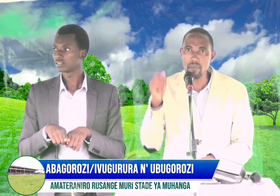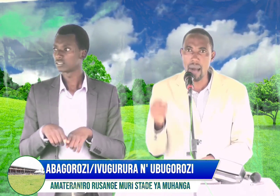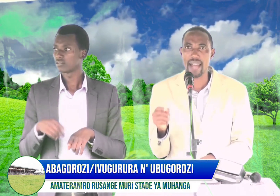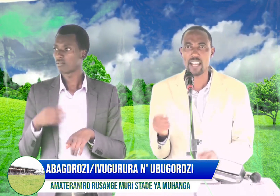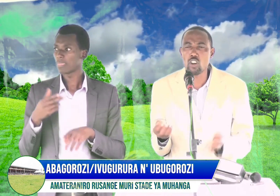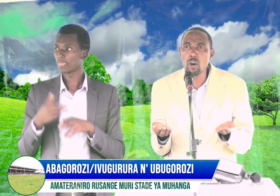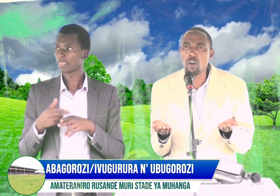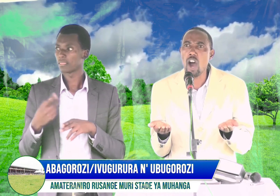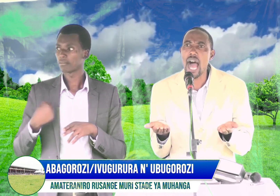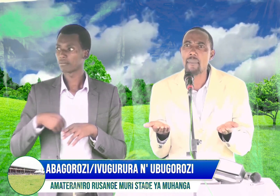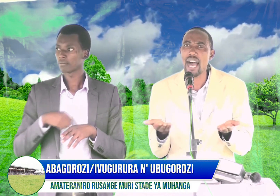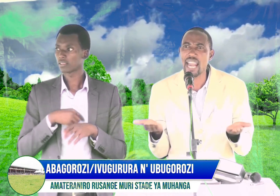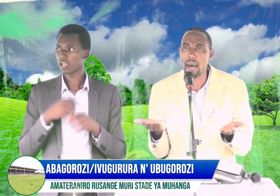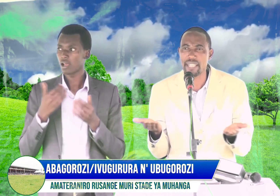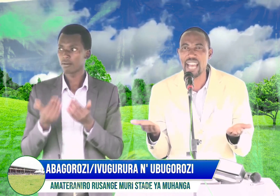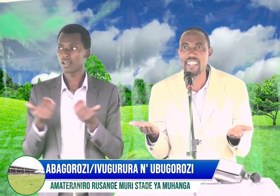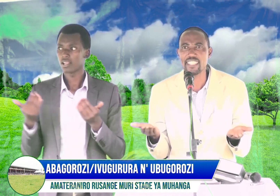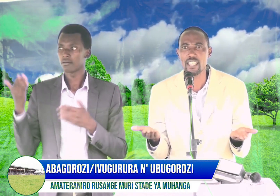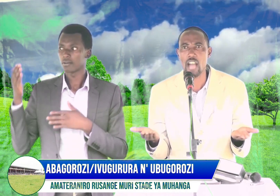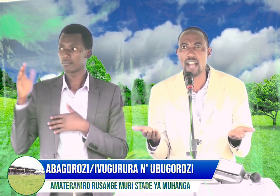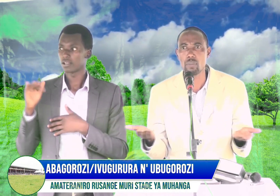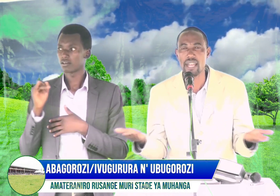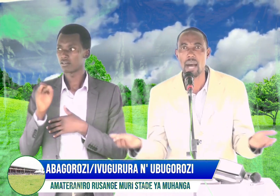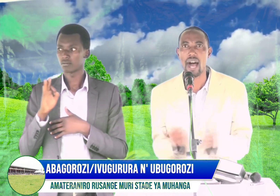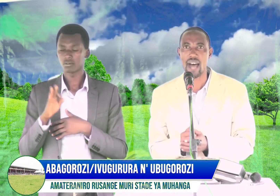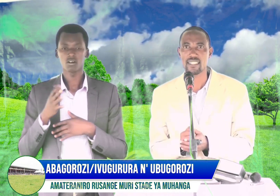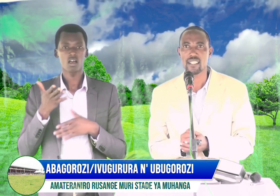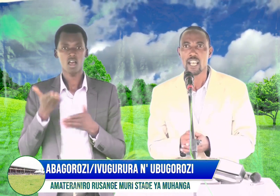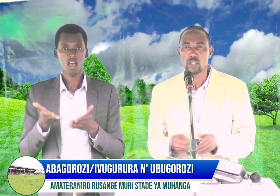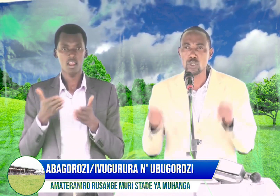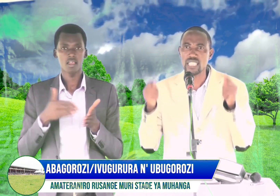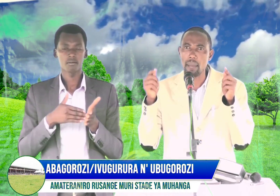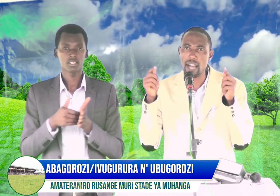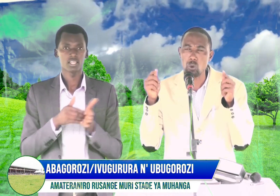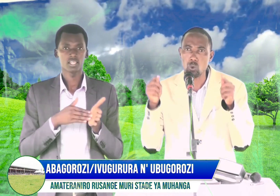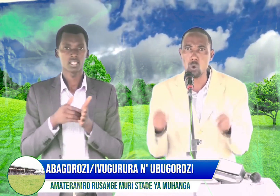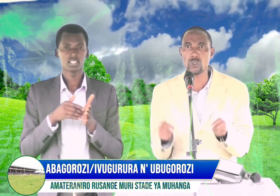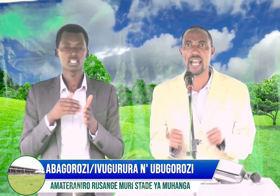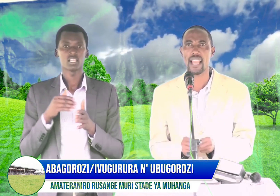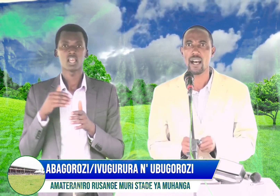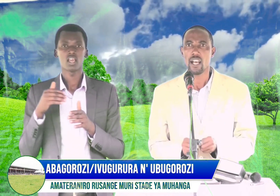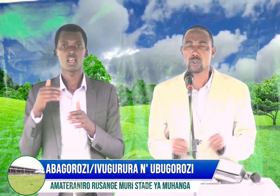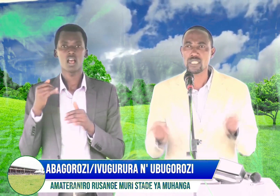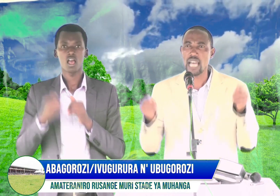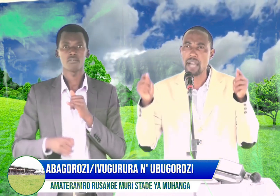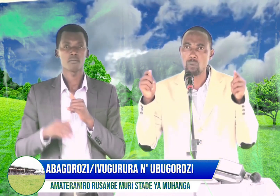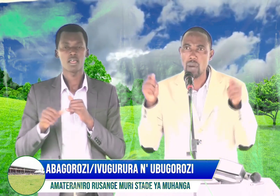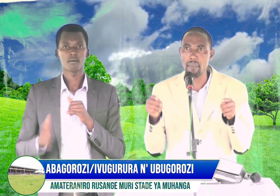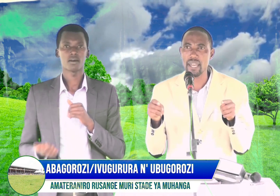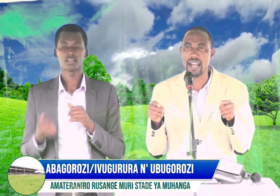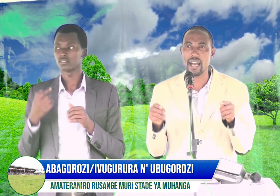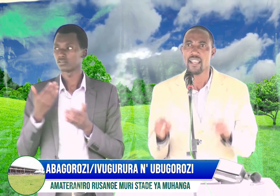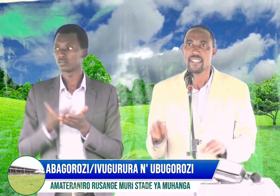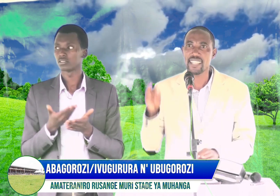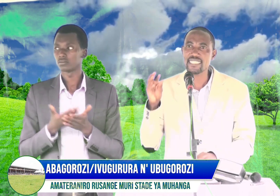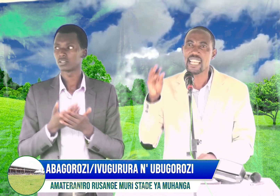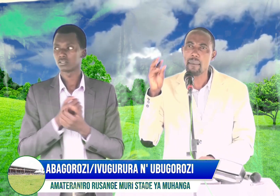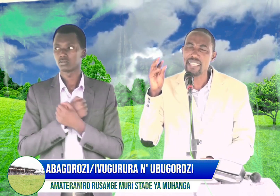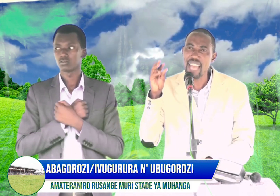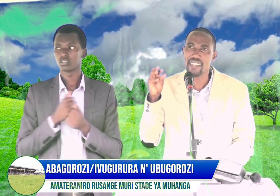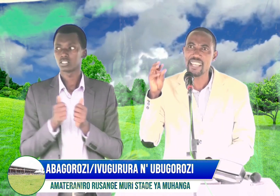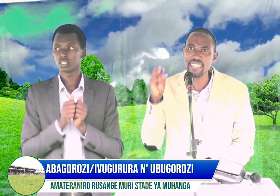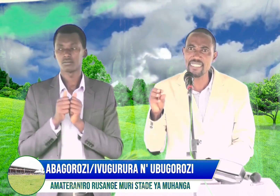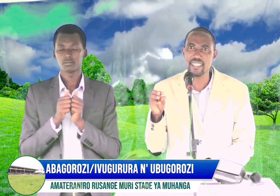abana b'Imana, nubwo haba hari abanyantege nke hanyuma y'abandi, dusabwa gukundana, dusabwa kwemerana,